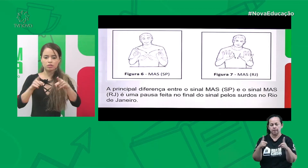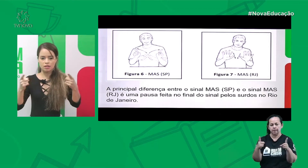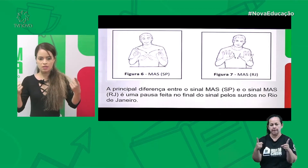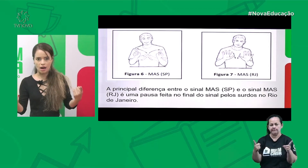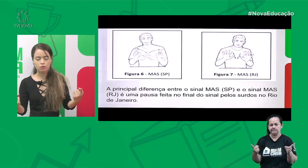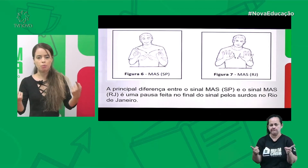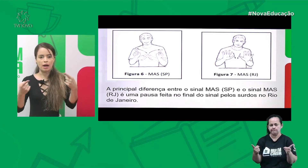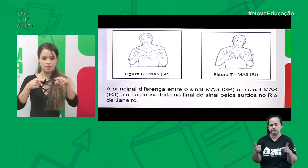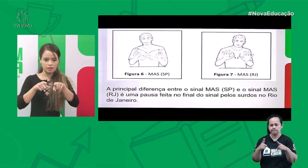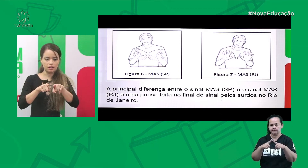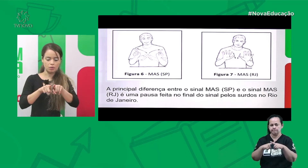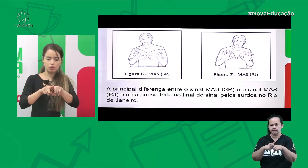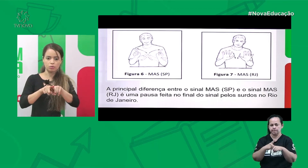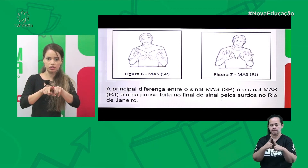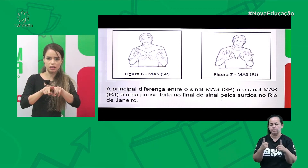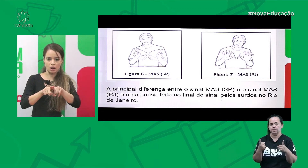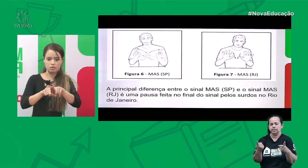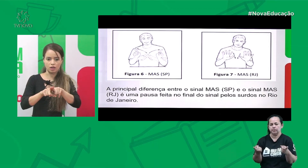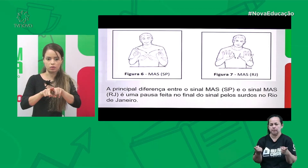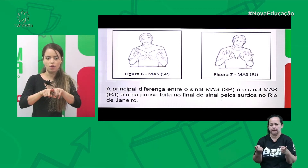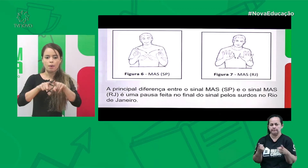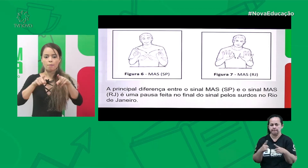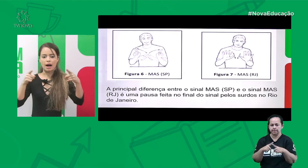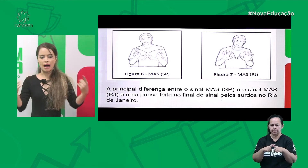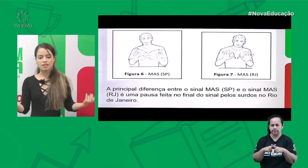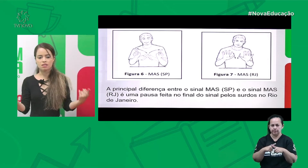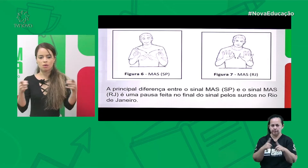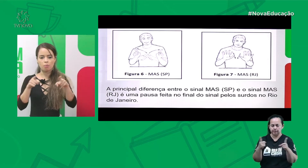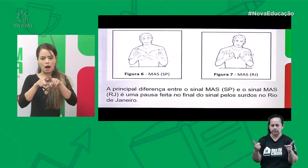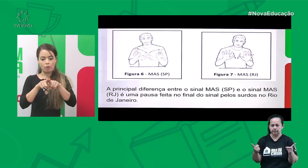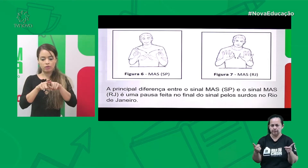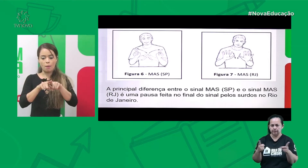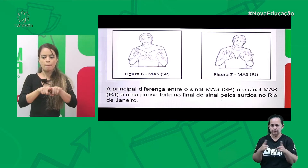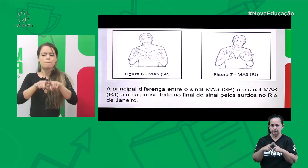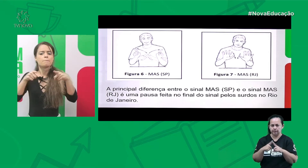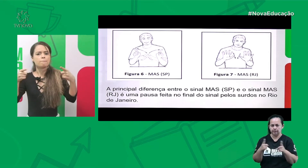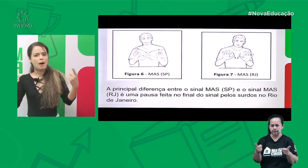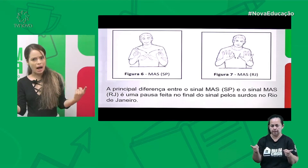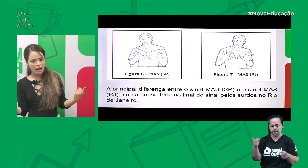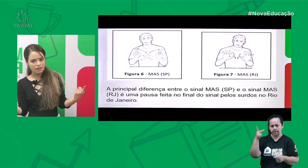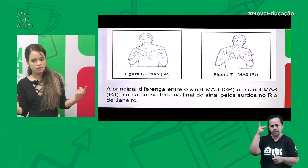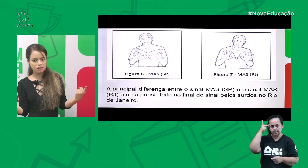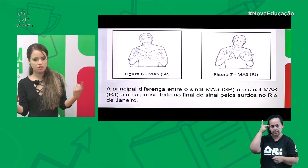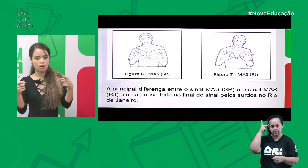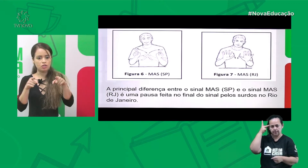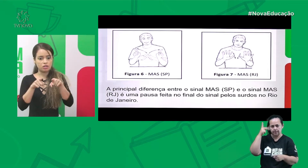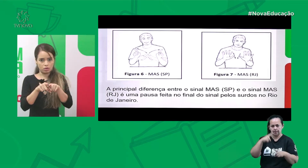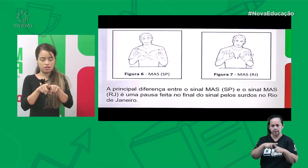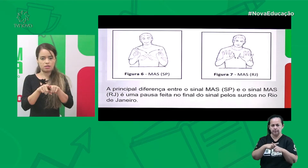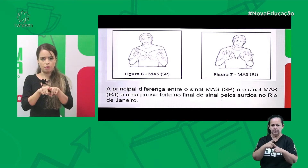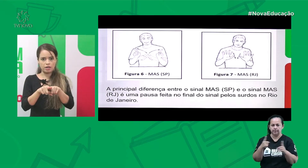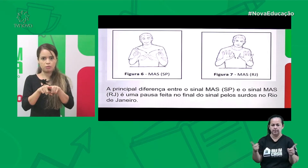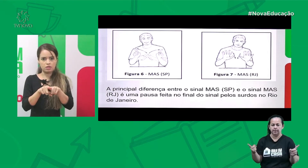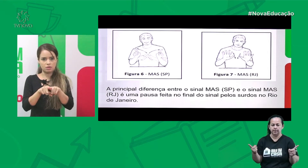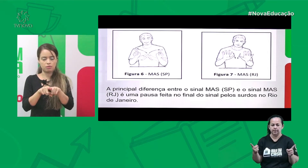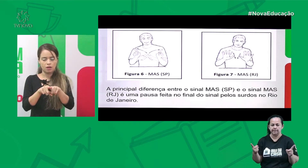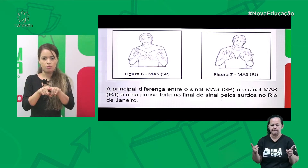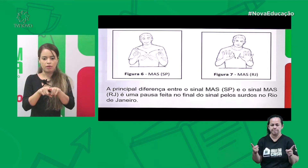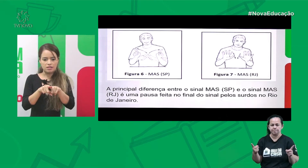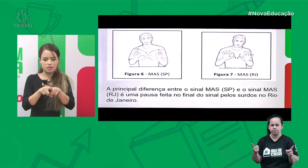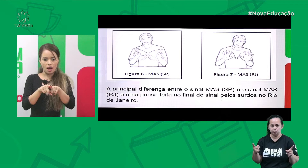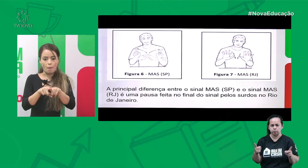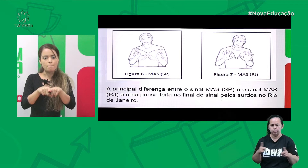muito utilizado, mas ele é o sinal, certo? Mais em São Paulo, então, mais. Então, a gente utiliza também a